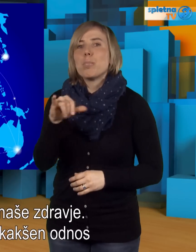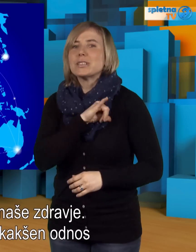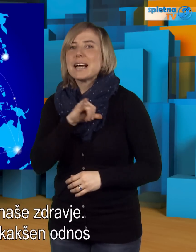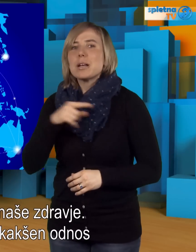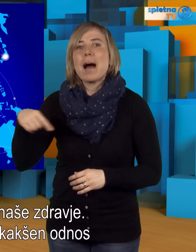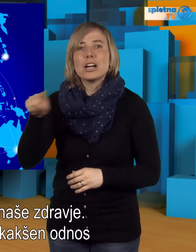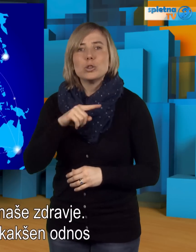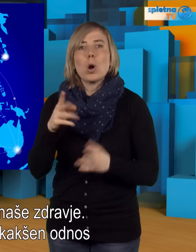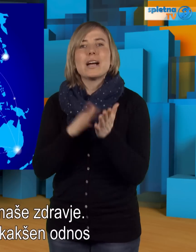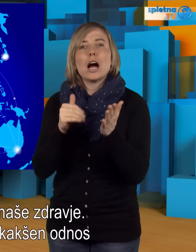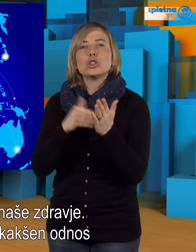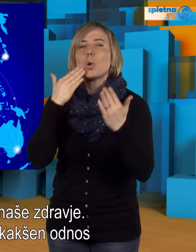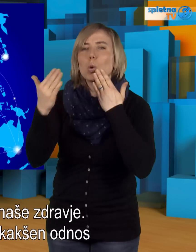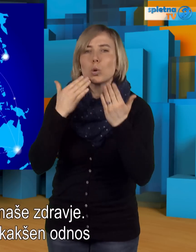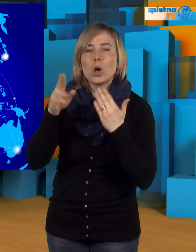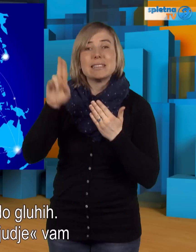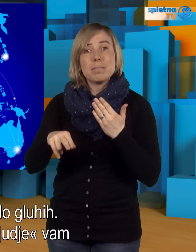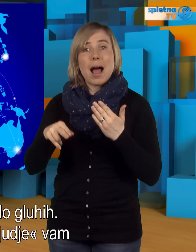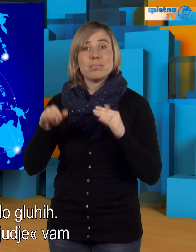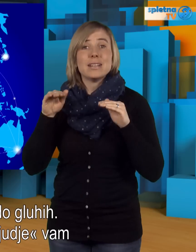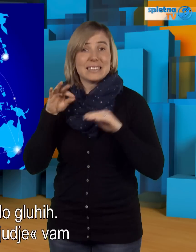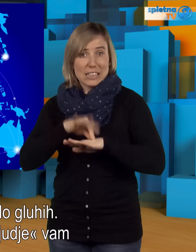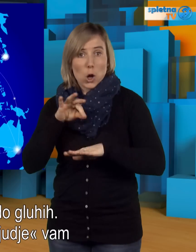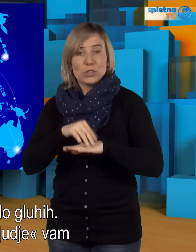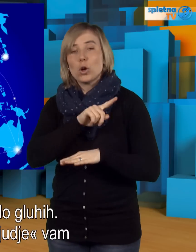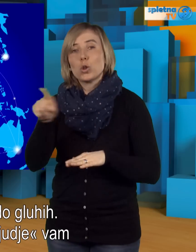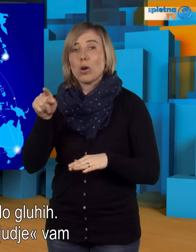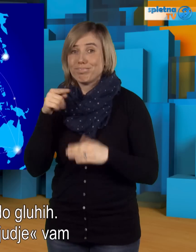Pozanimali smo se, kakšen odnos ima zdravstvo do gluhih.